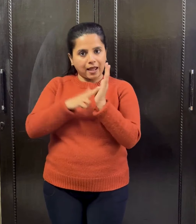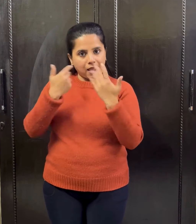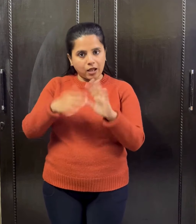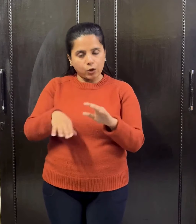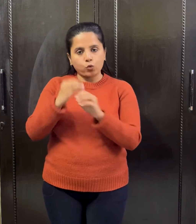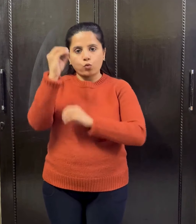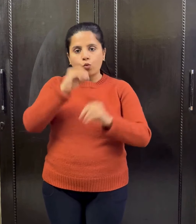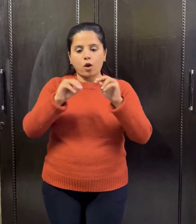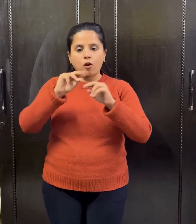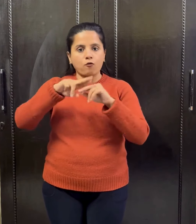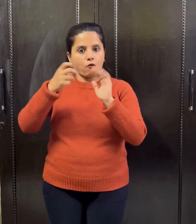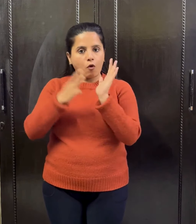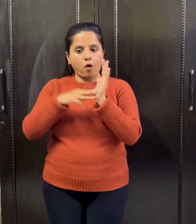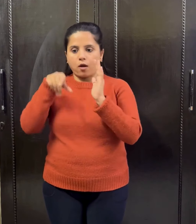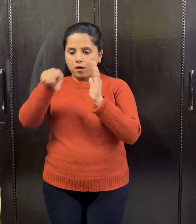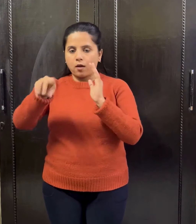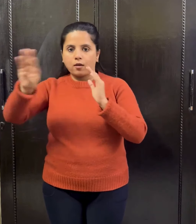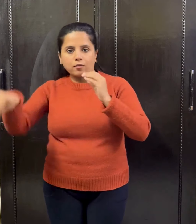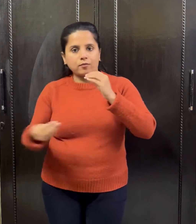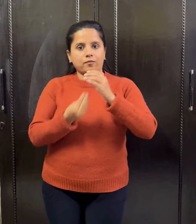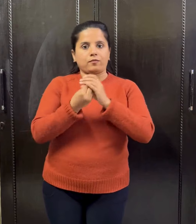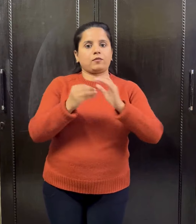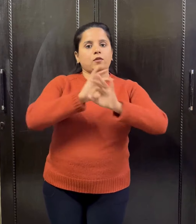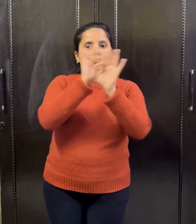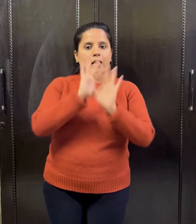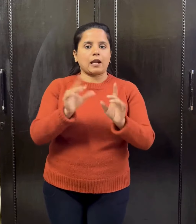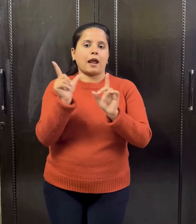करें जब भी आप अप्लाई करें।